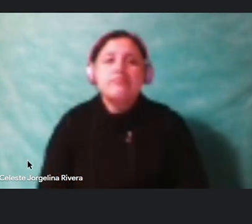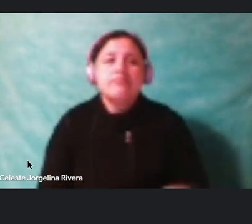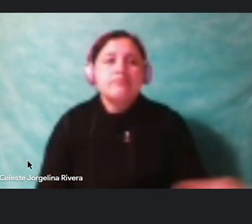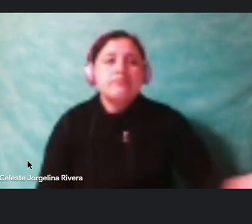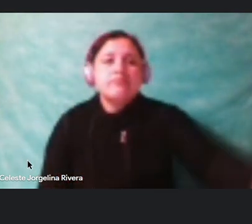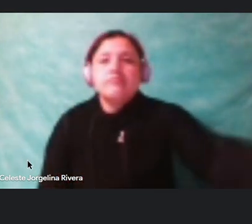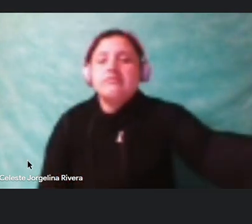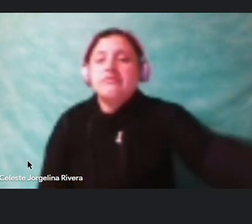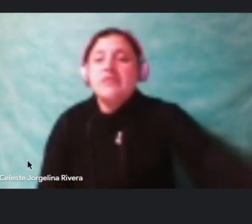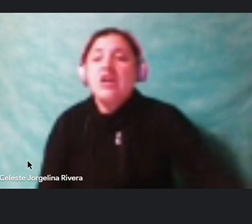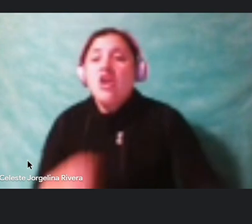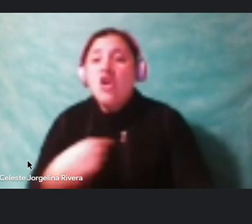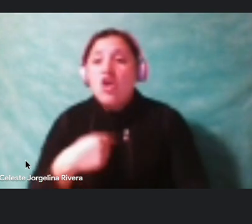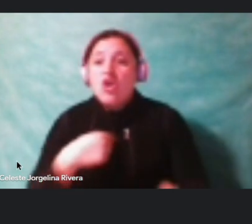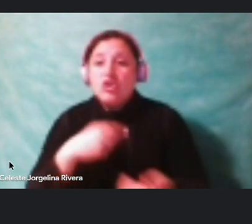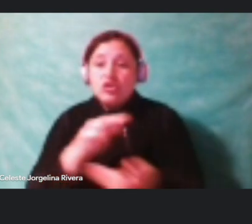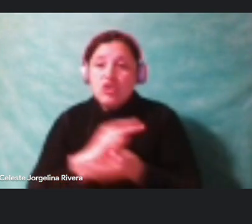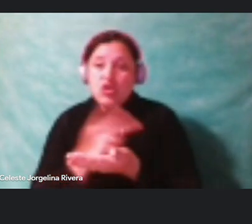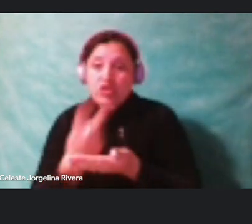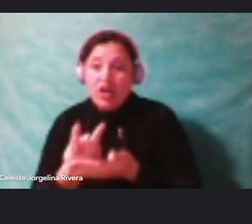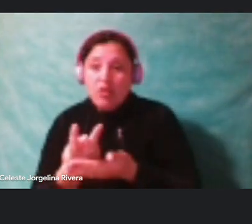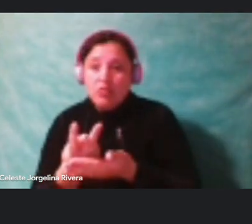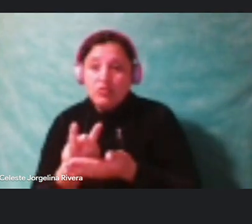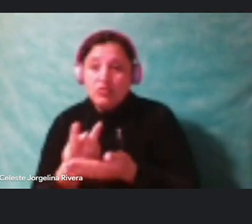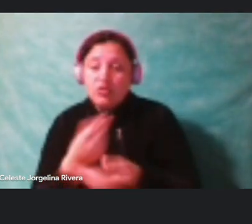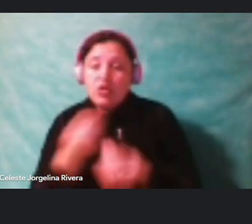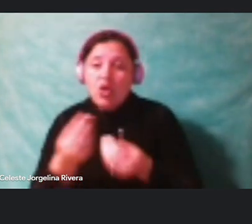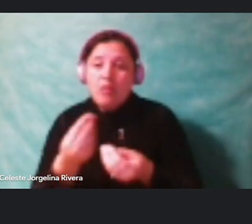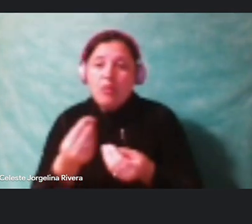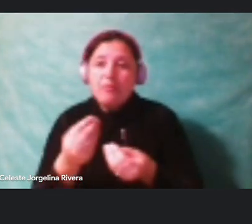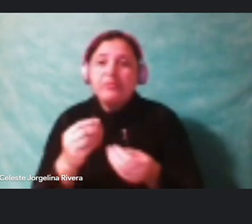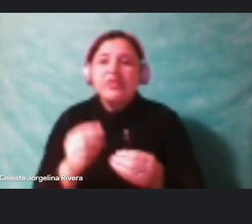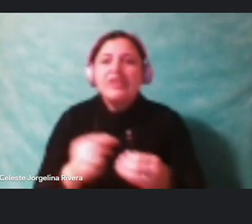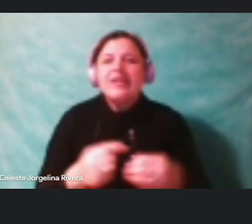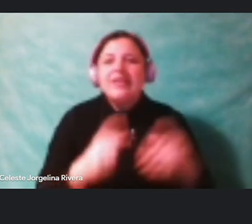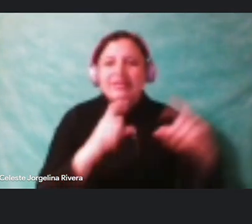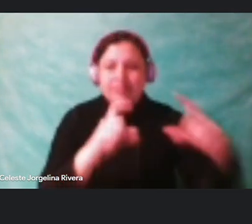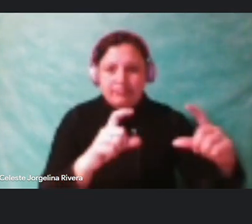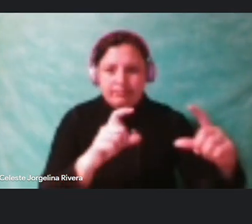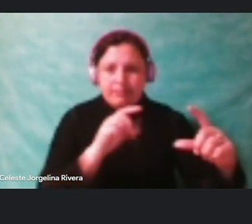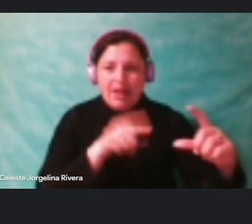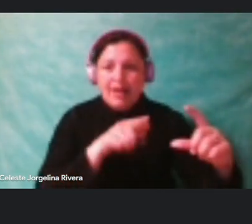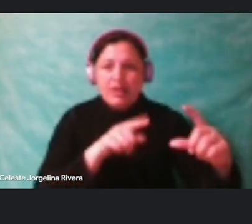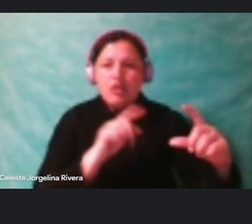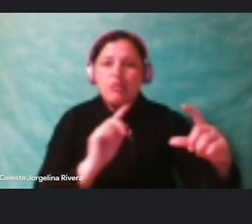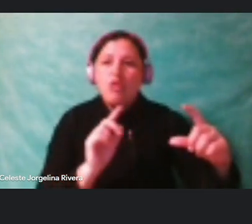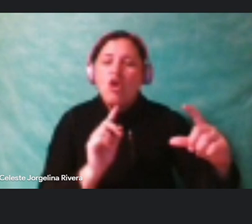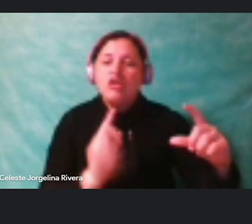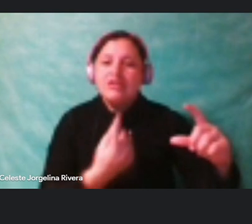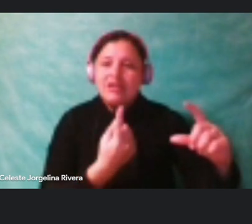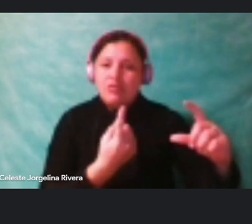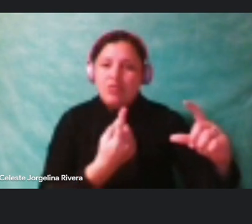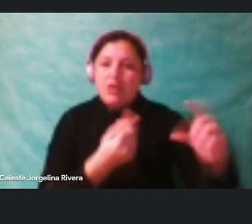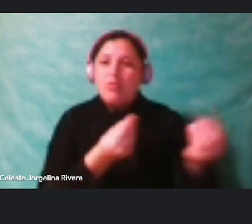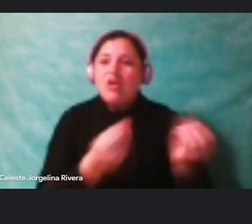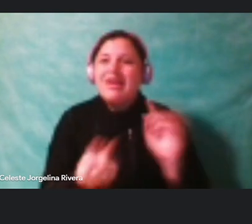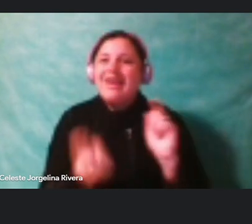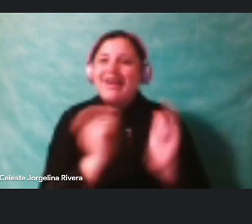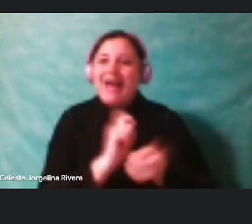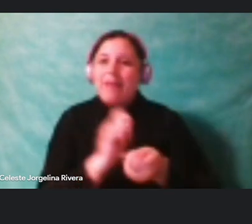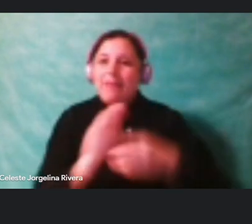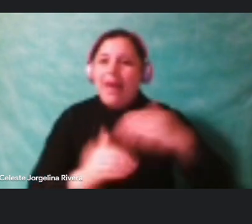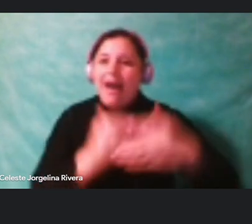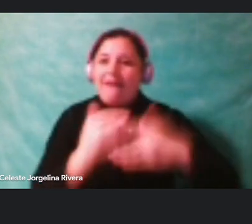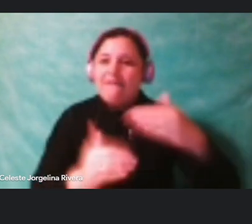Yo lo traduje la primera parte en singular porque el cambio y avance tecnológico.